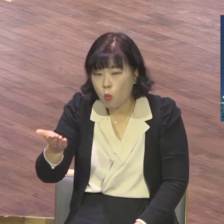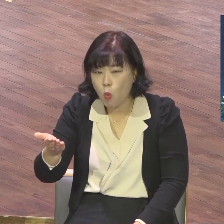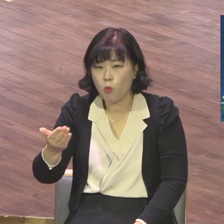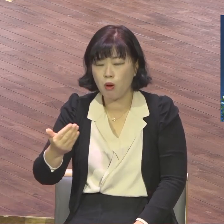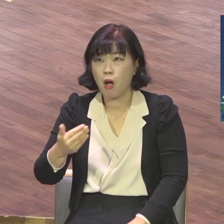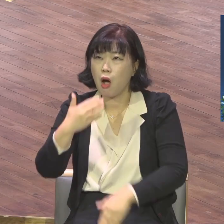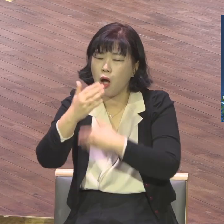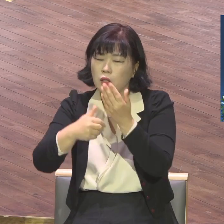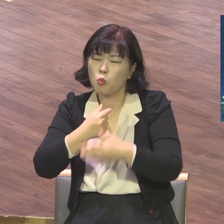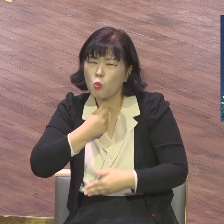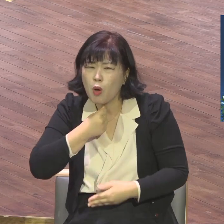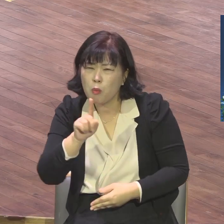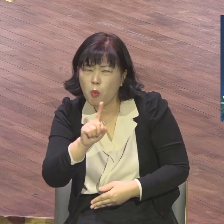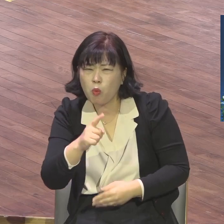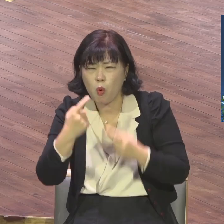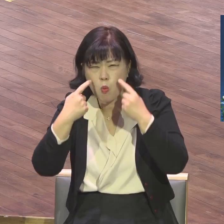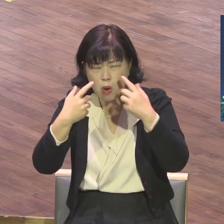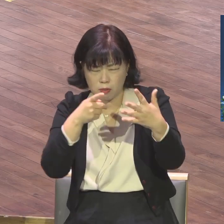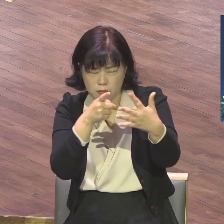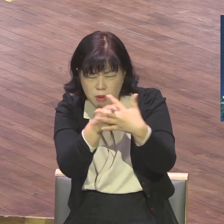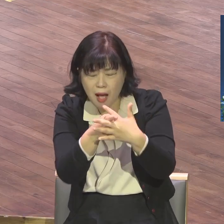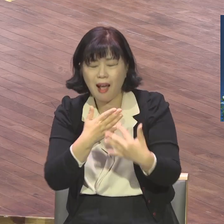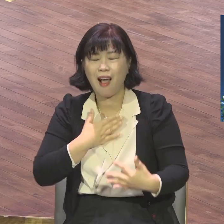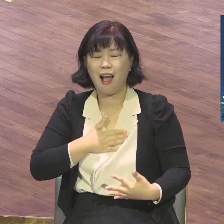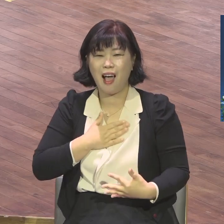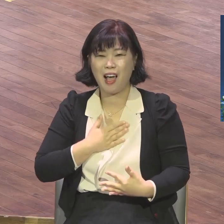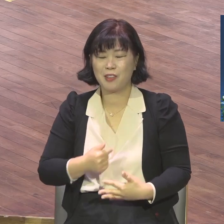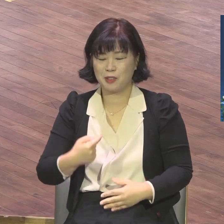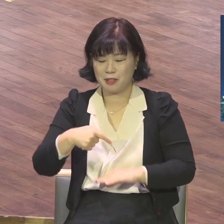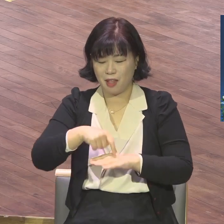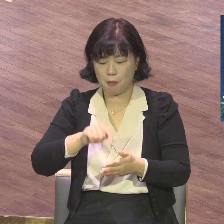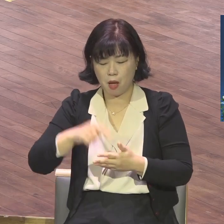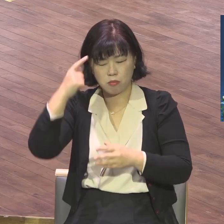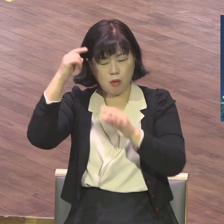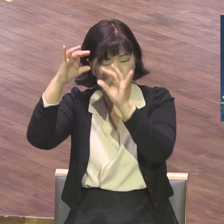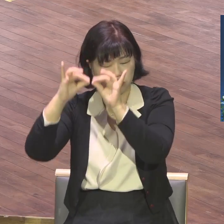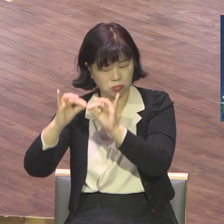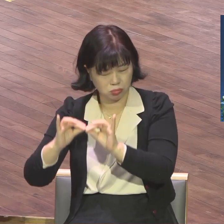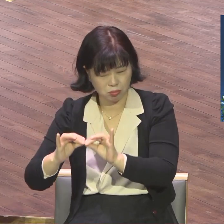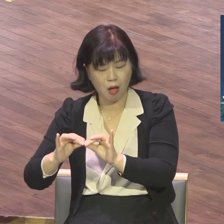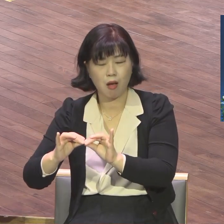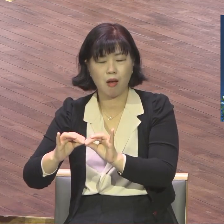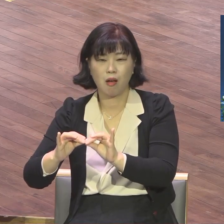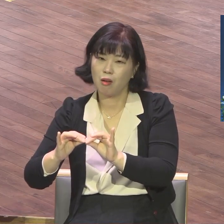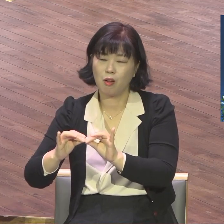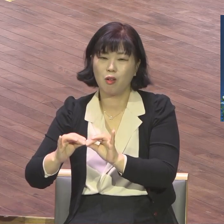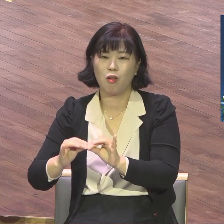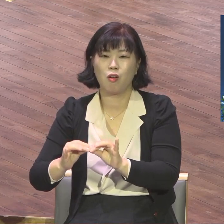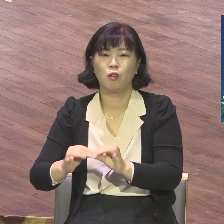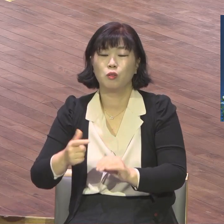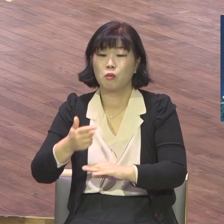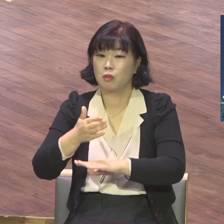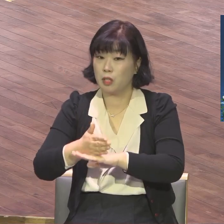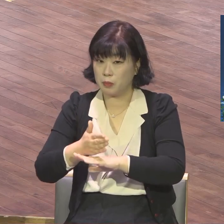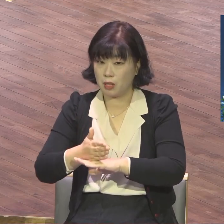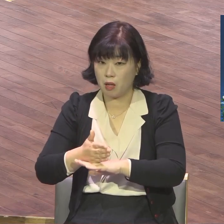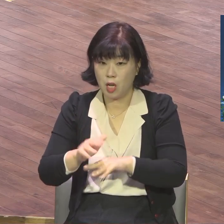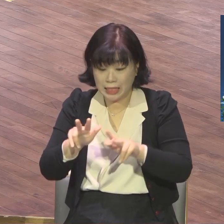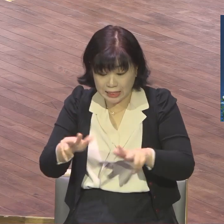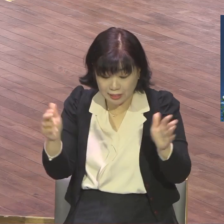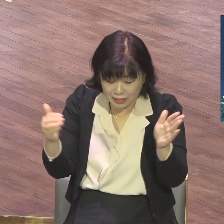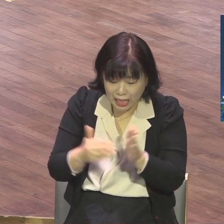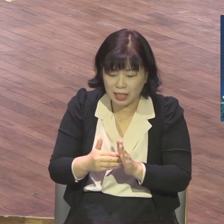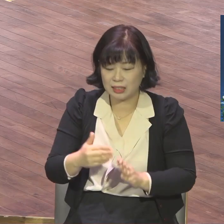하나님이 소원하는 이 선교에 앞장서게 하시고, 이렇게 정말로 헌당한다고 최선을 다했는데 이렇게